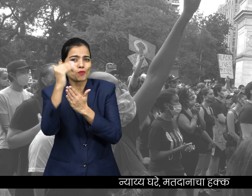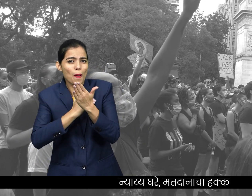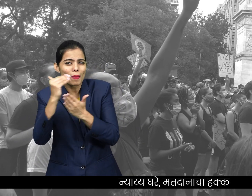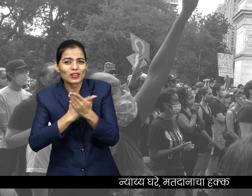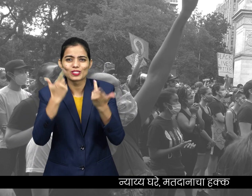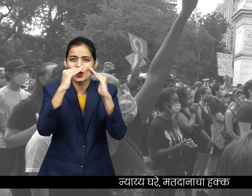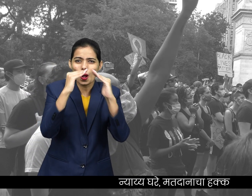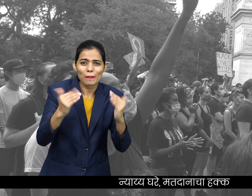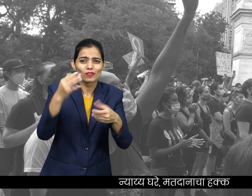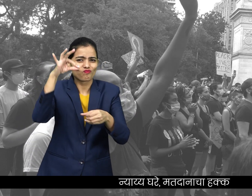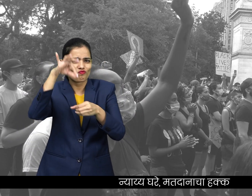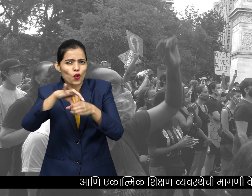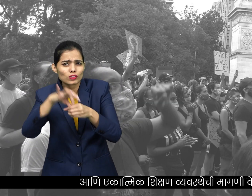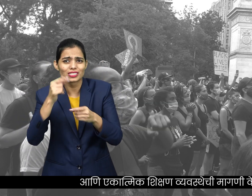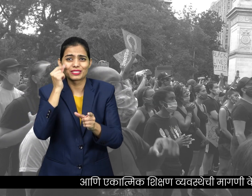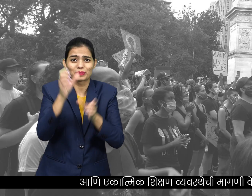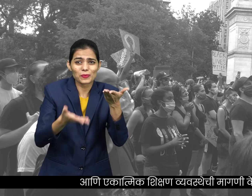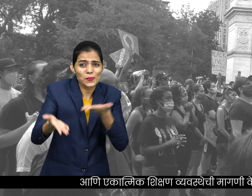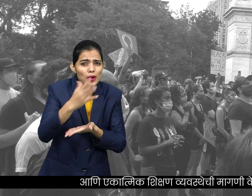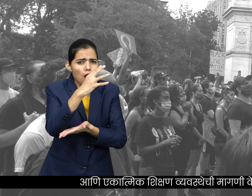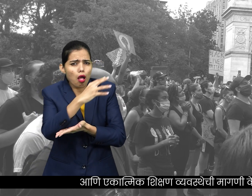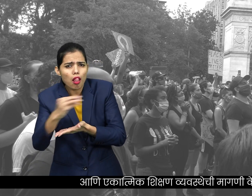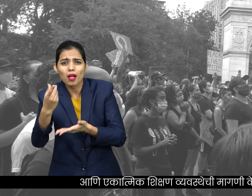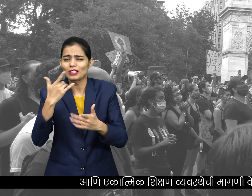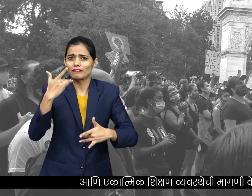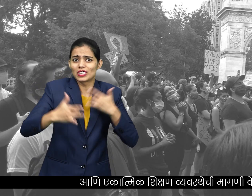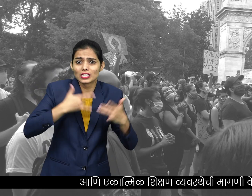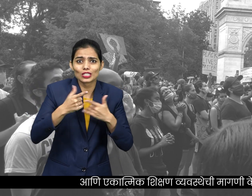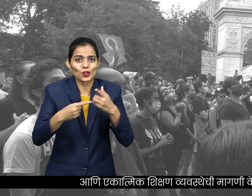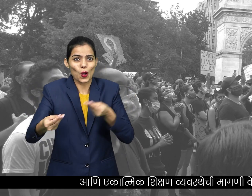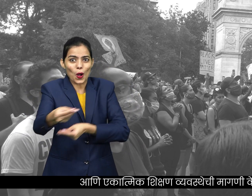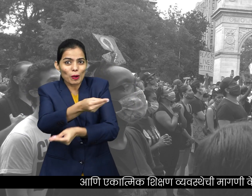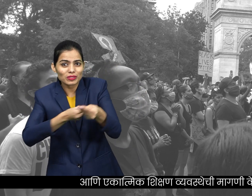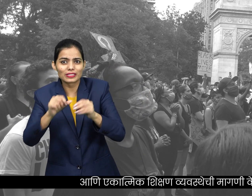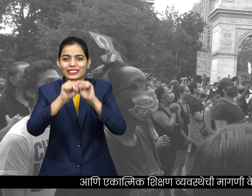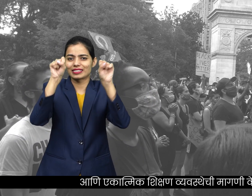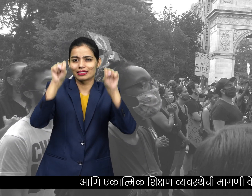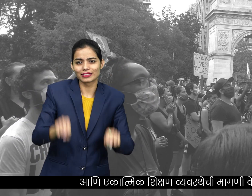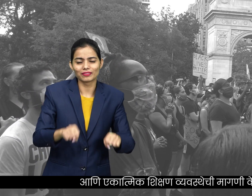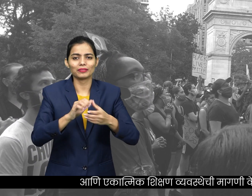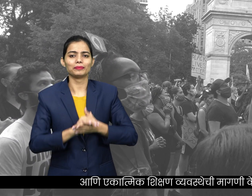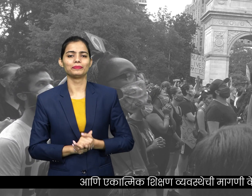न्याय्य घरे, मतदानाचा हक्क आणि एकात्मिक शिक्षण व्यवस्थेची मागणी केली.